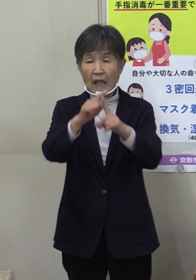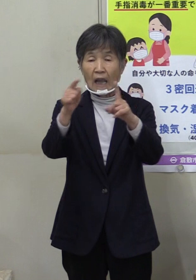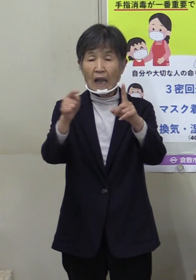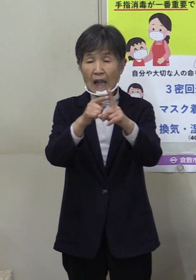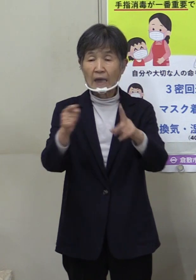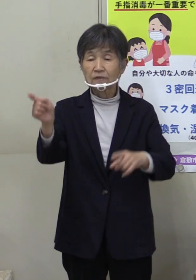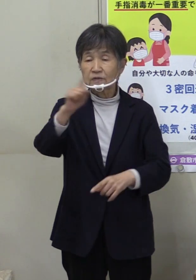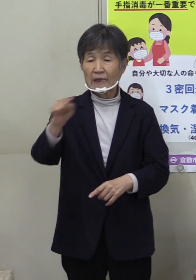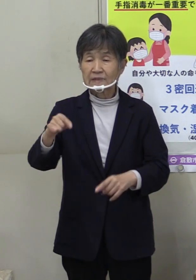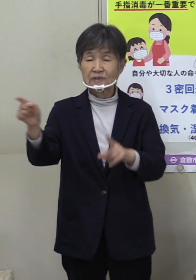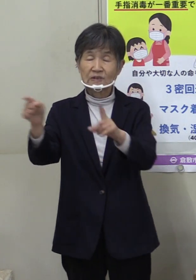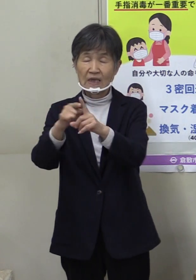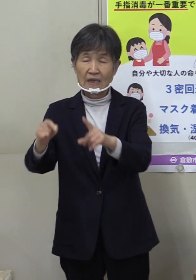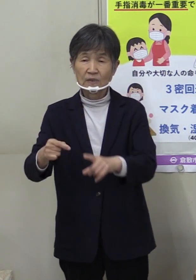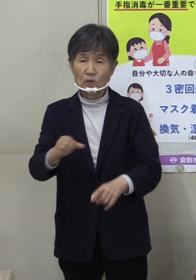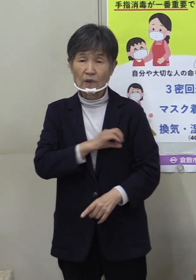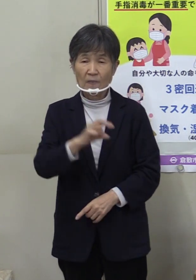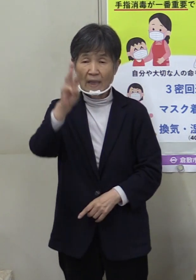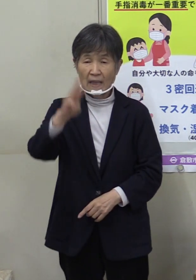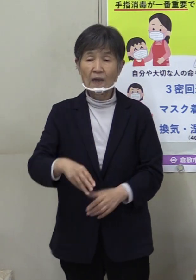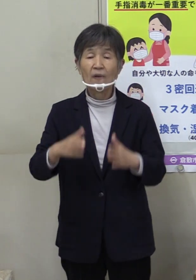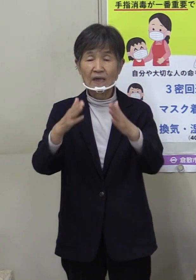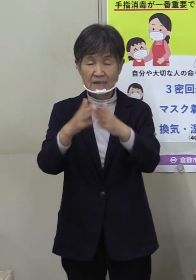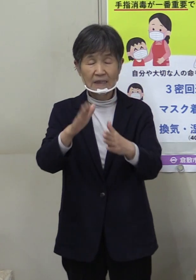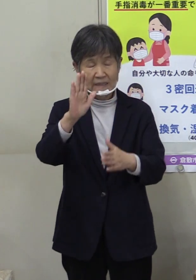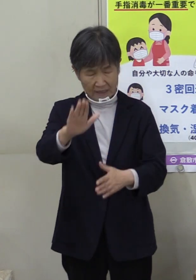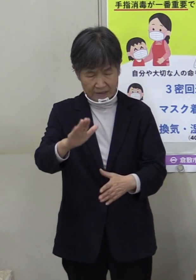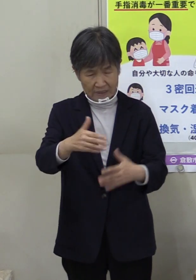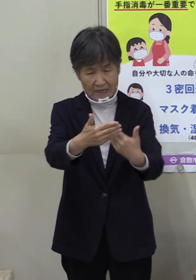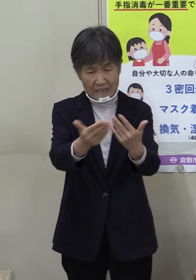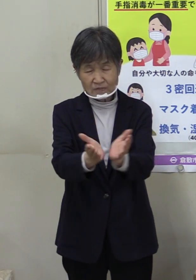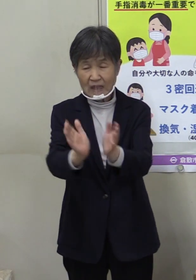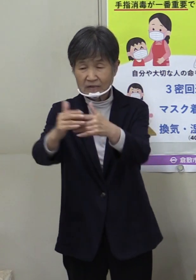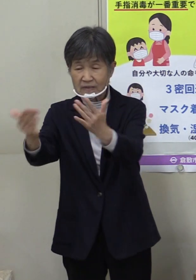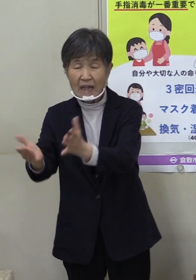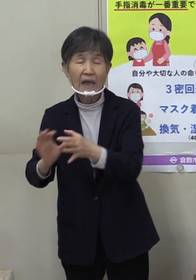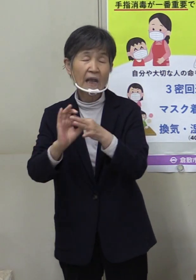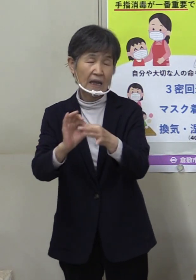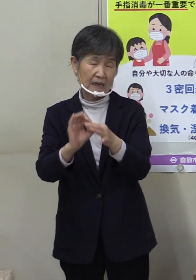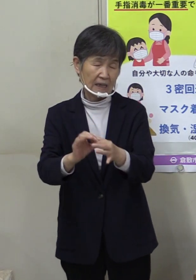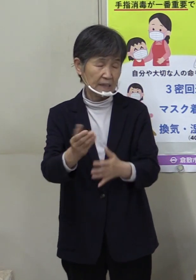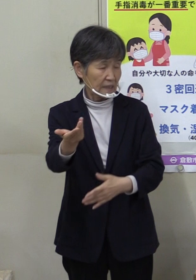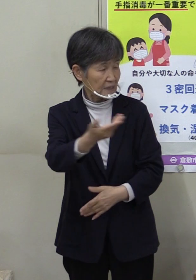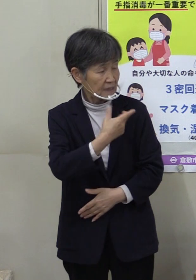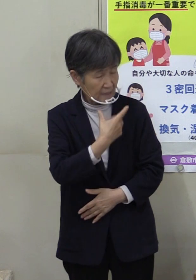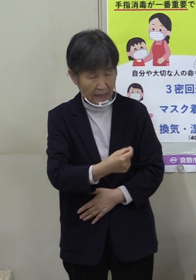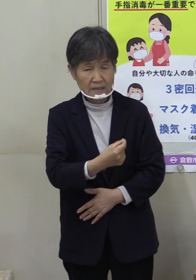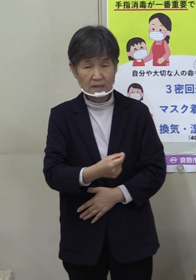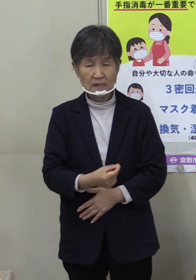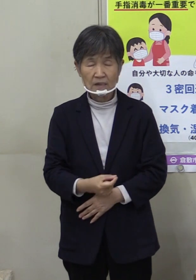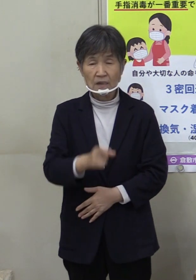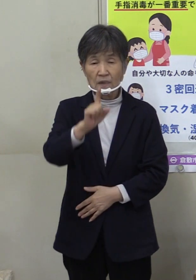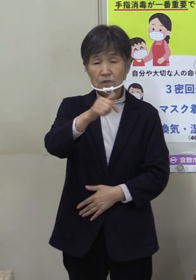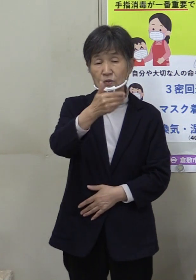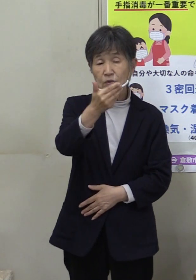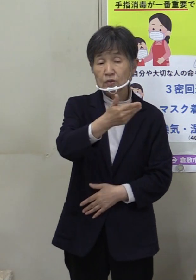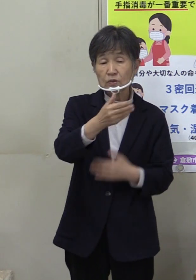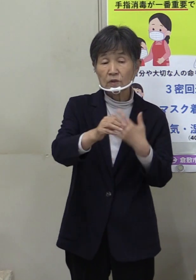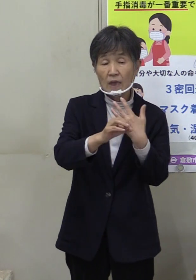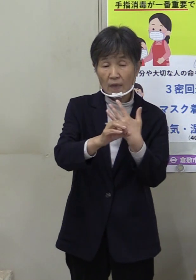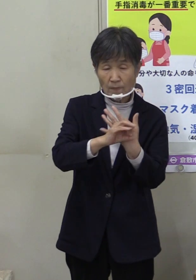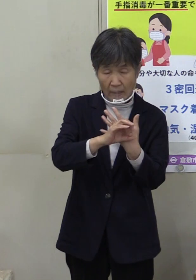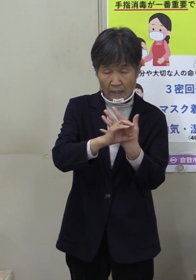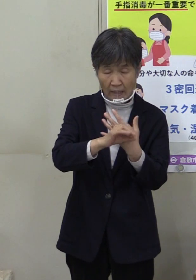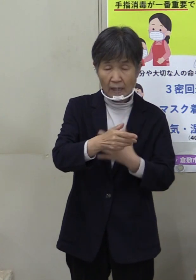RSK 川崎です。クラスター関連で、確認を兼ねてお尋ねをいたします。19例目のクラスター、